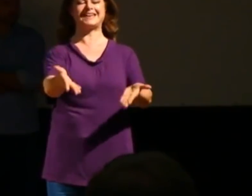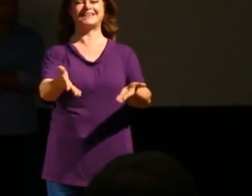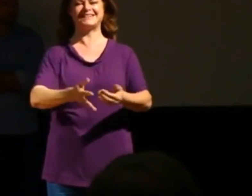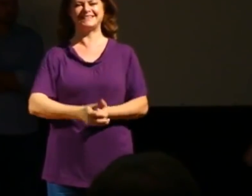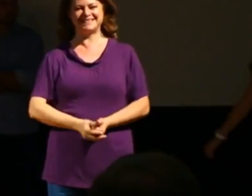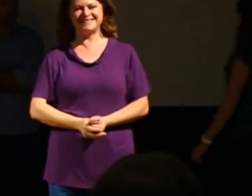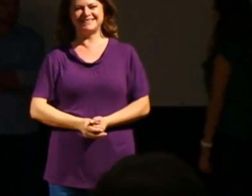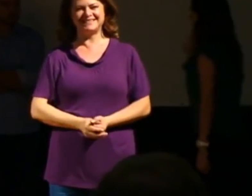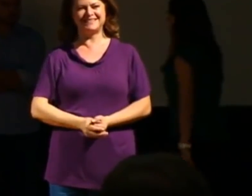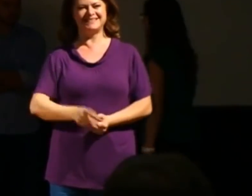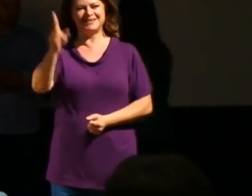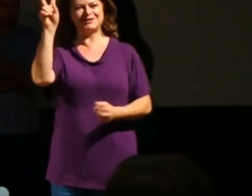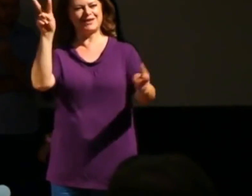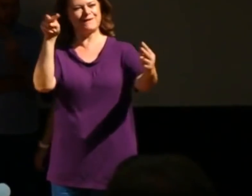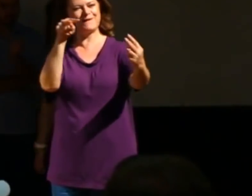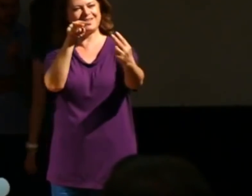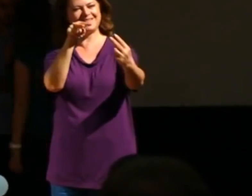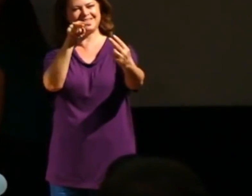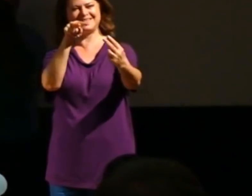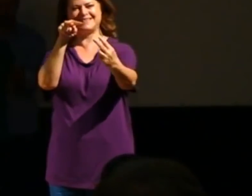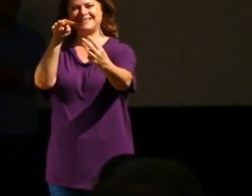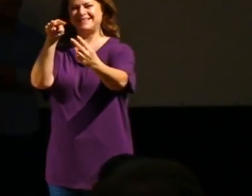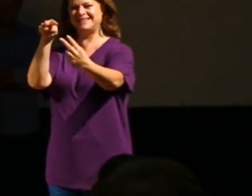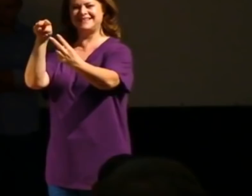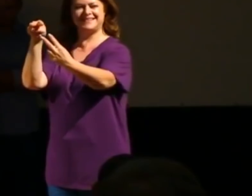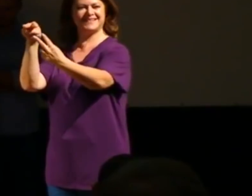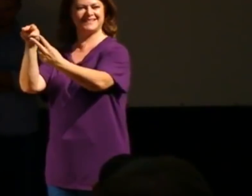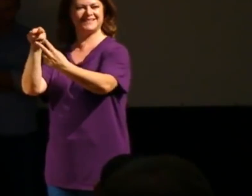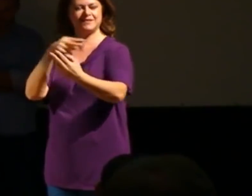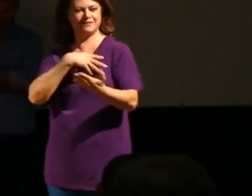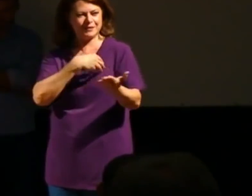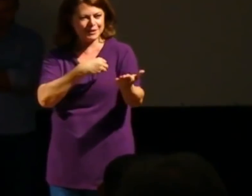O que eu preciso, o que você precisa, é de fé.